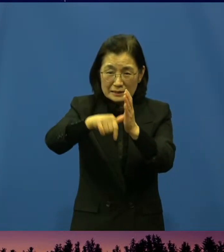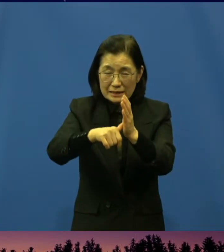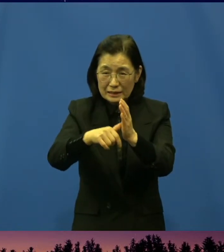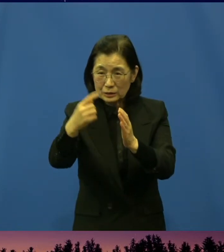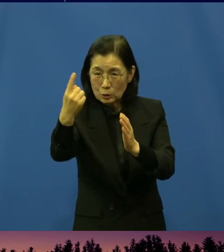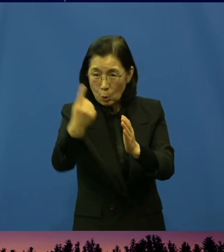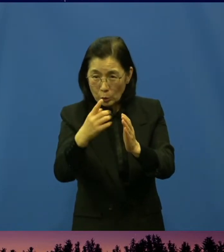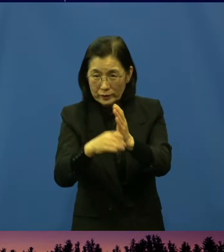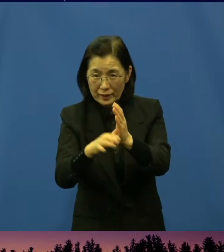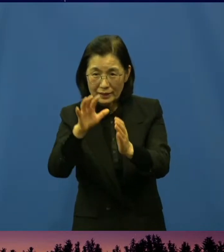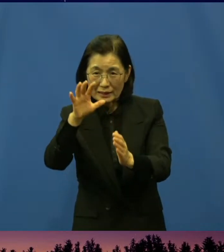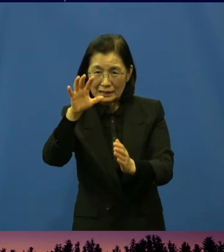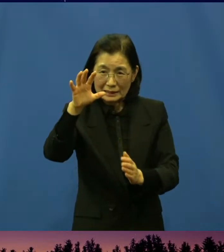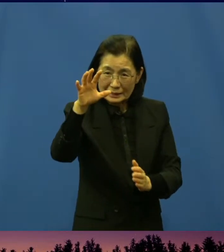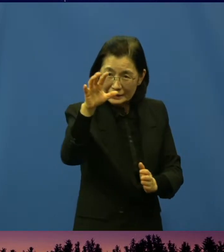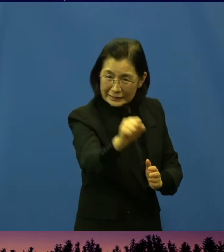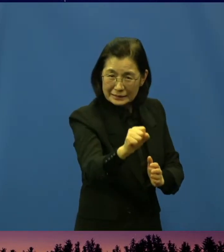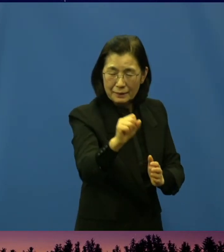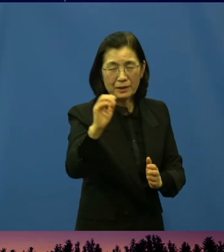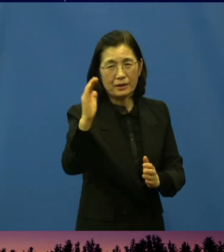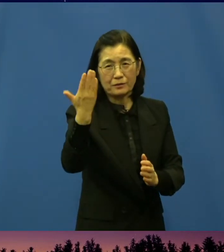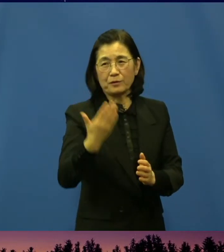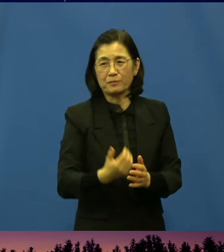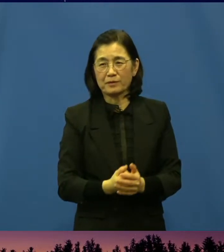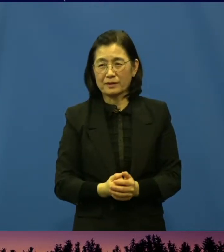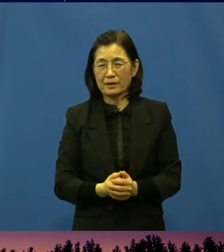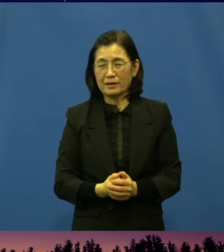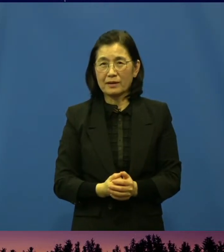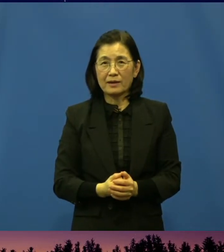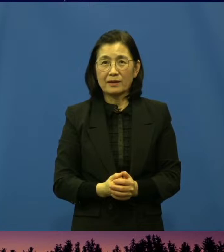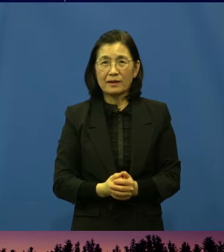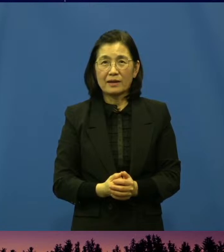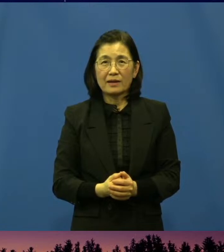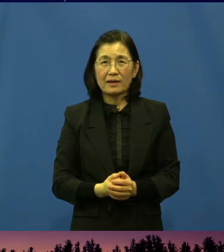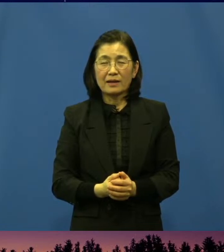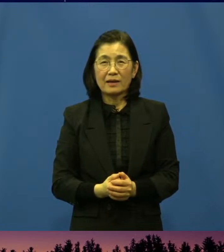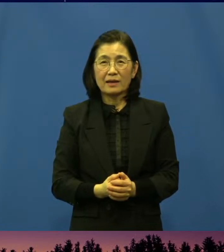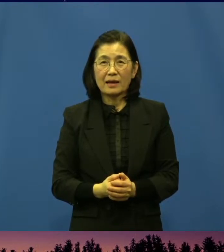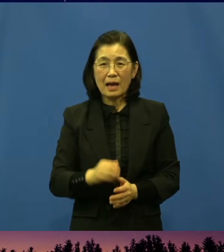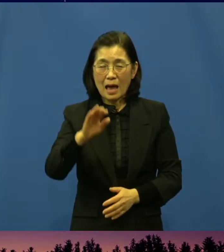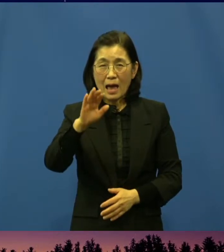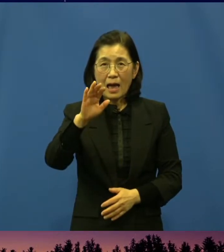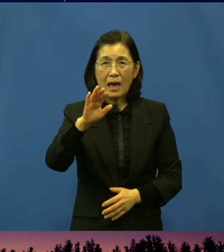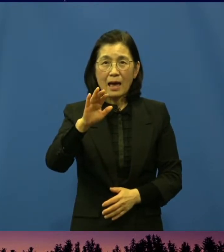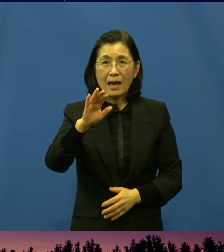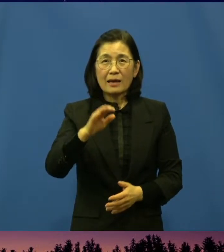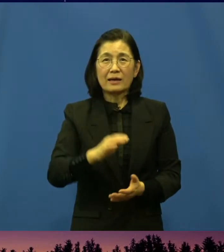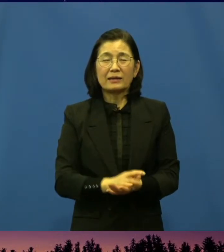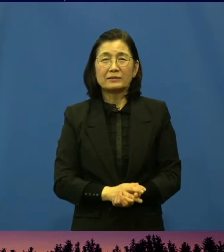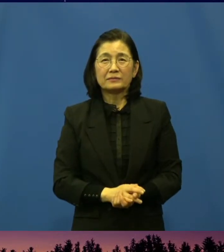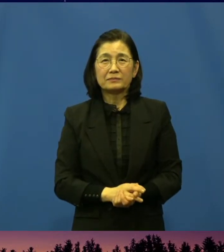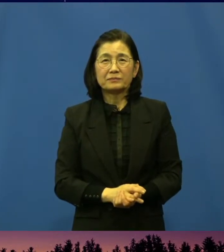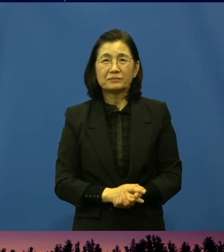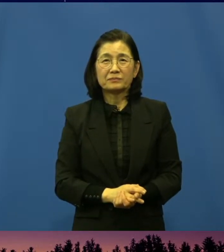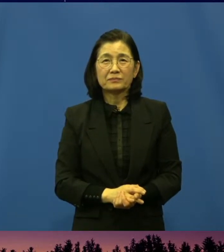예. 앞에는 무리가 많은데 뒤에는 대무리야. 그 뒤에는